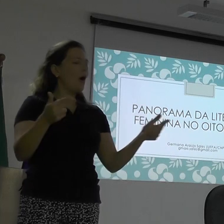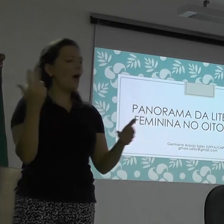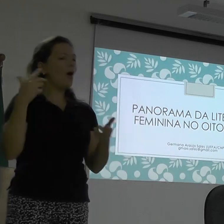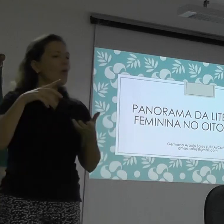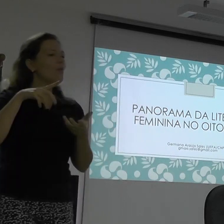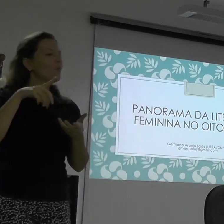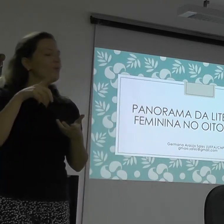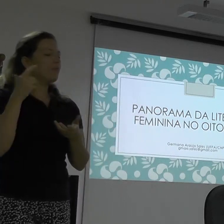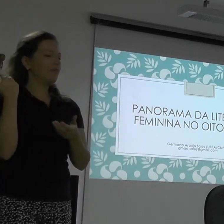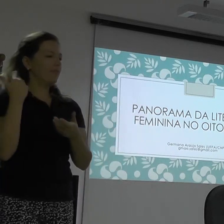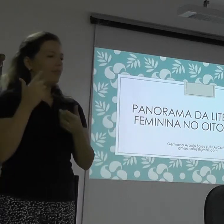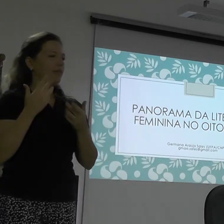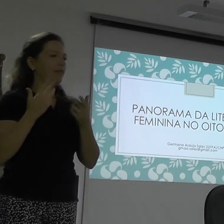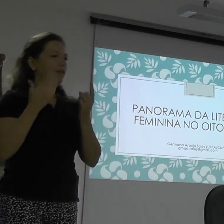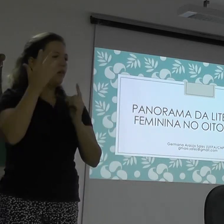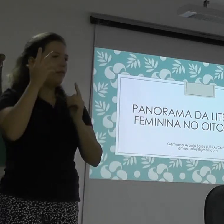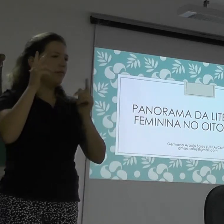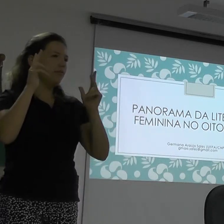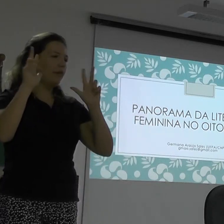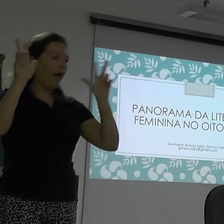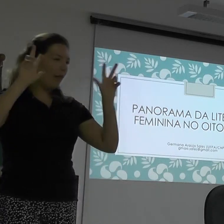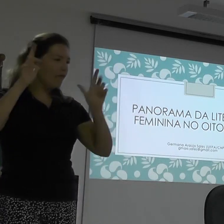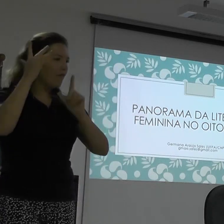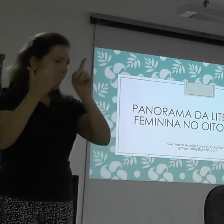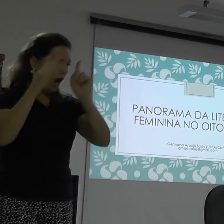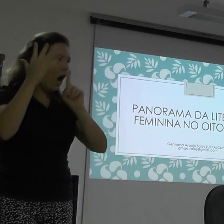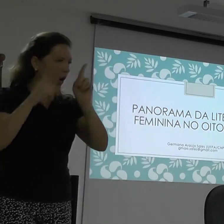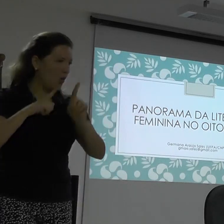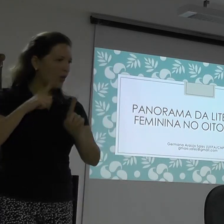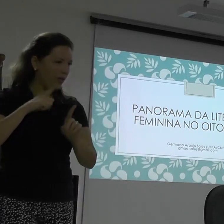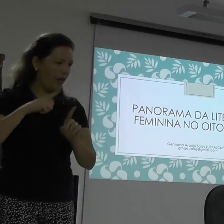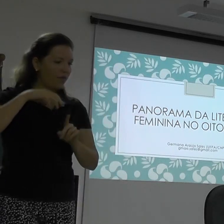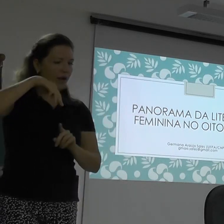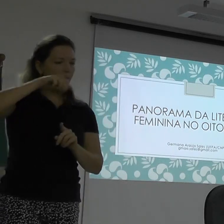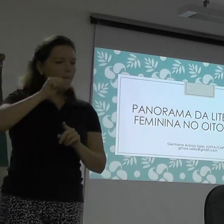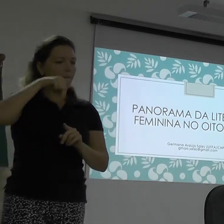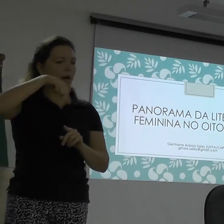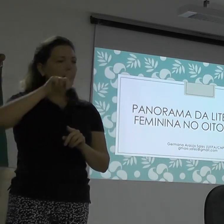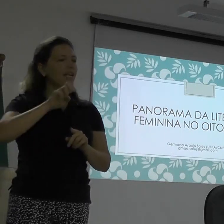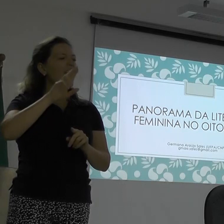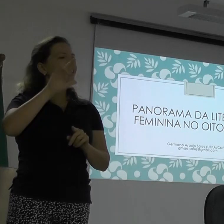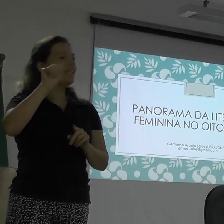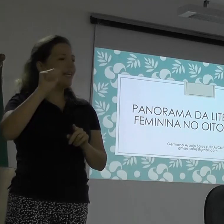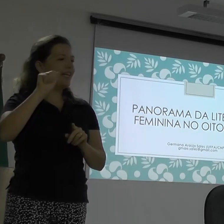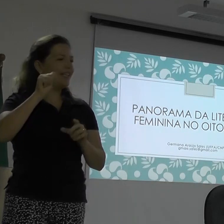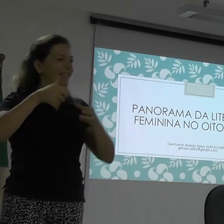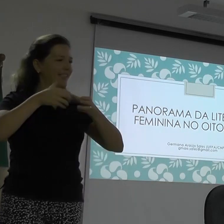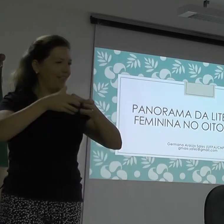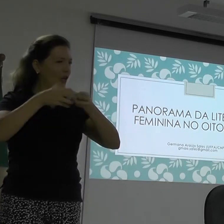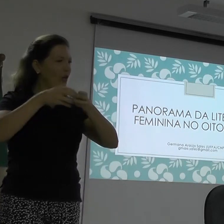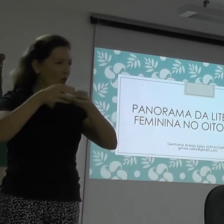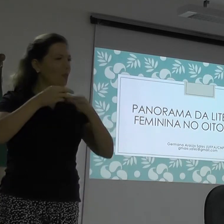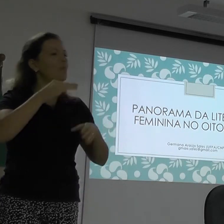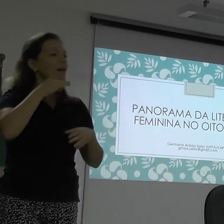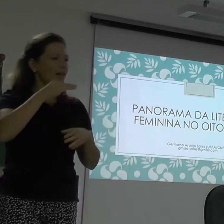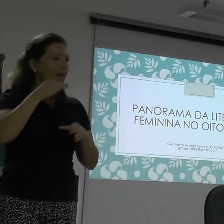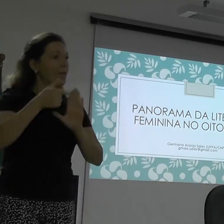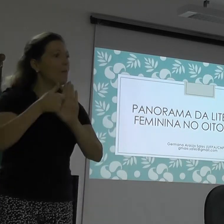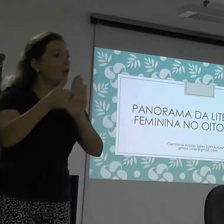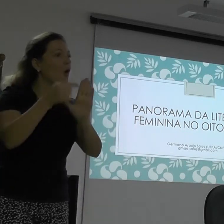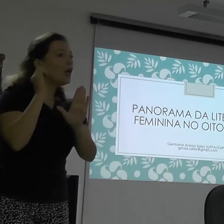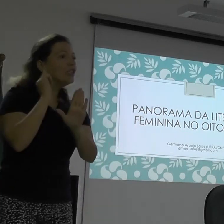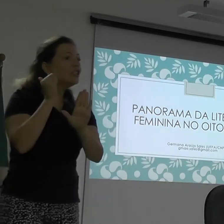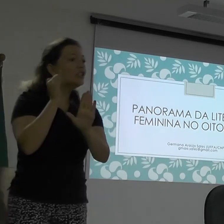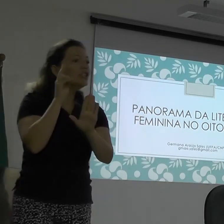no Carnaval. Né? O que a Mangueira fez? A Mangueira contou os escaninhos da história. As coisas